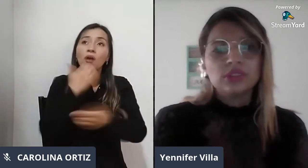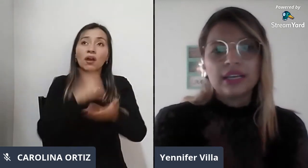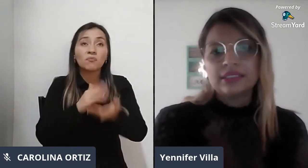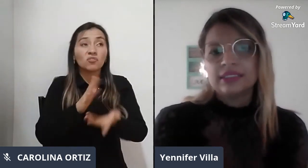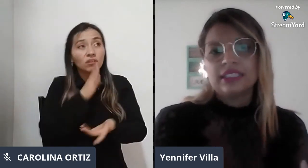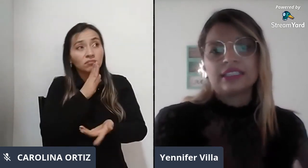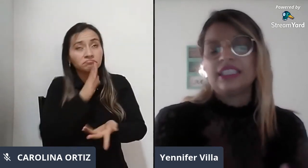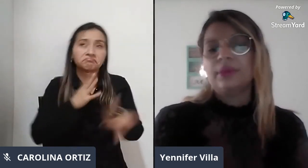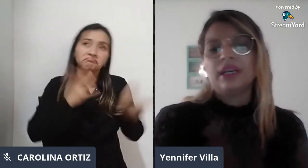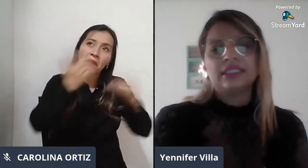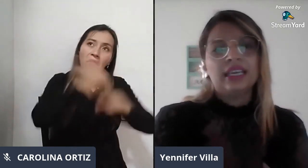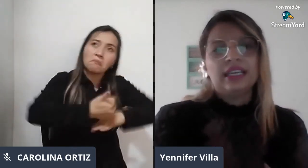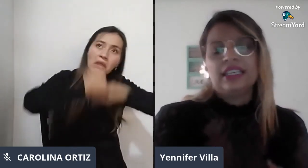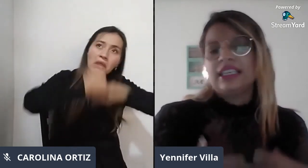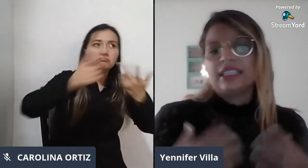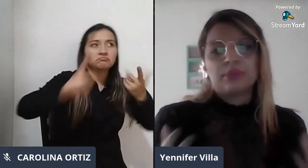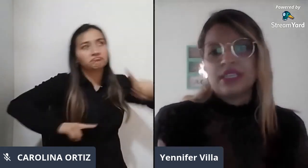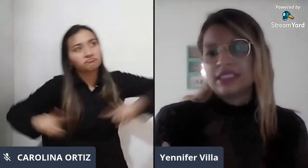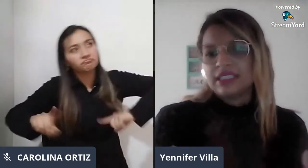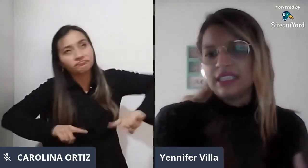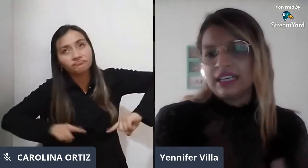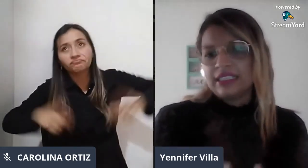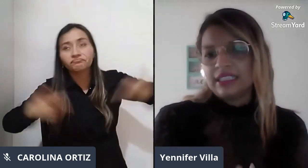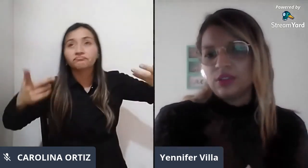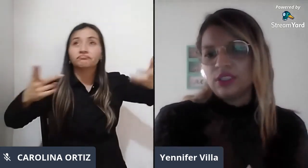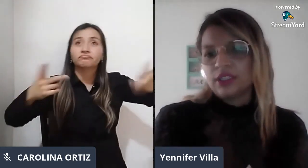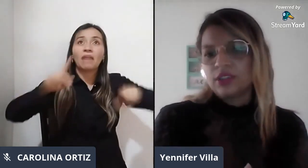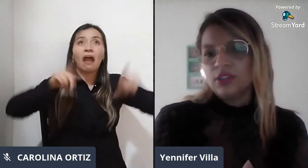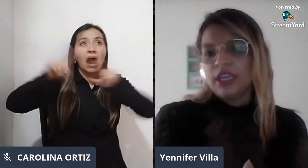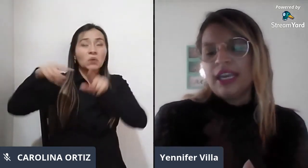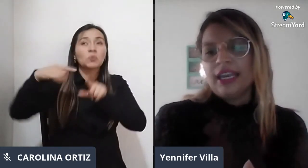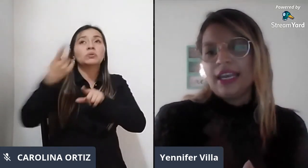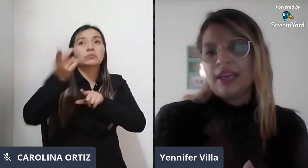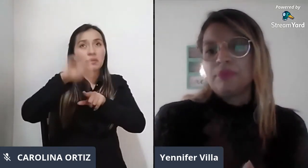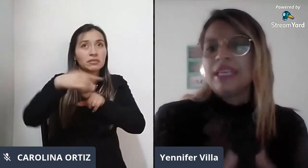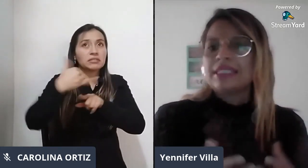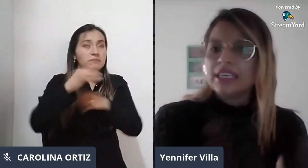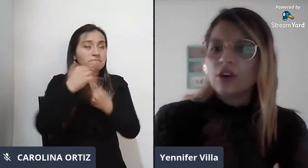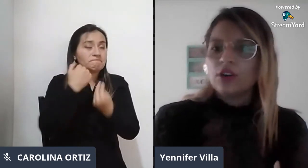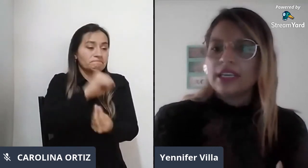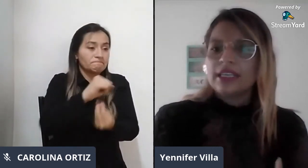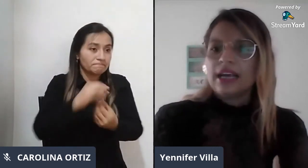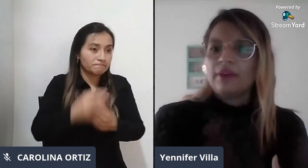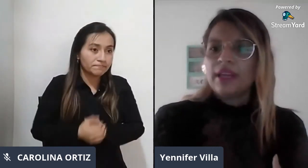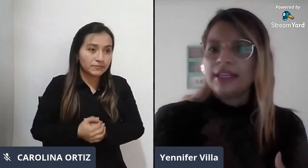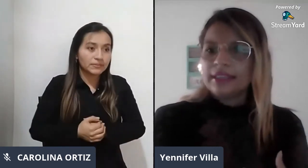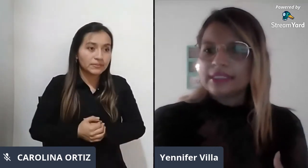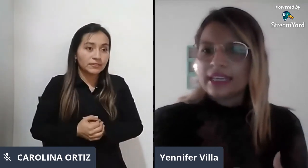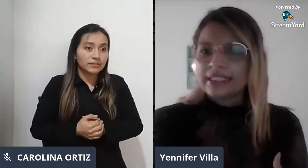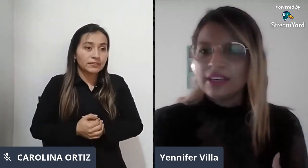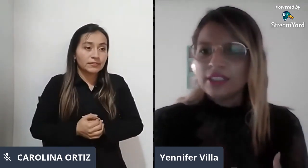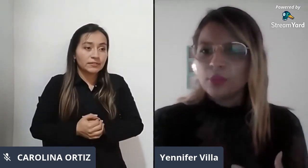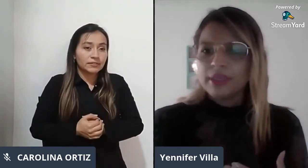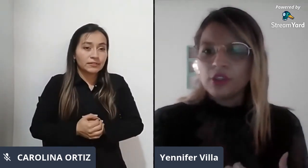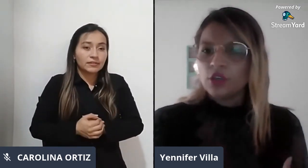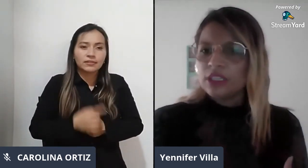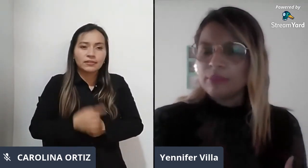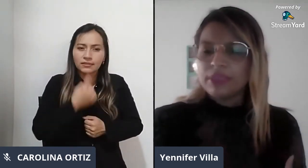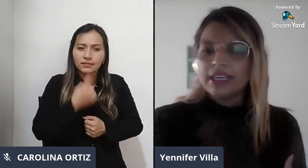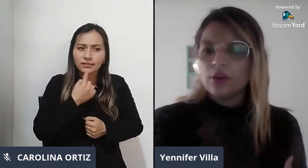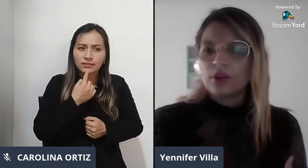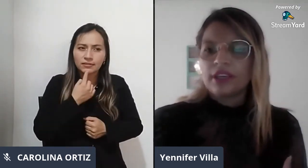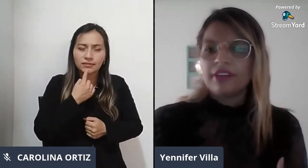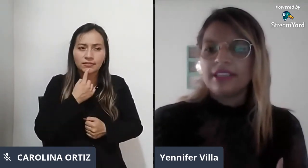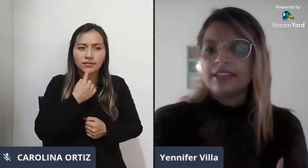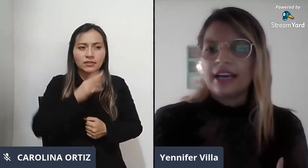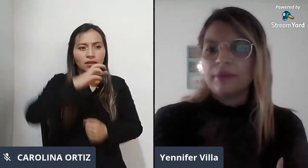de juntas, directivas y quienes también están sindicalizados, ¿cierto? Sí, Jorge, están aquí hablando Periódico